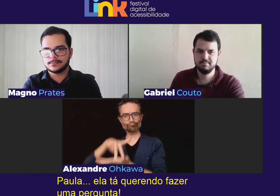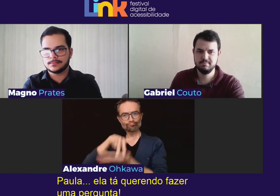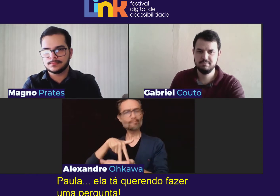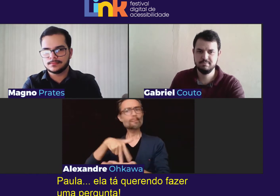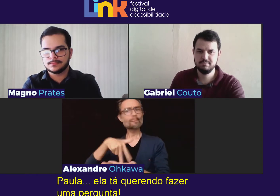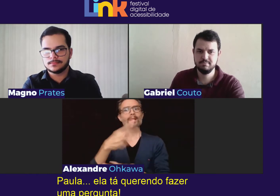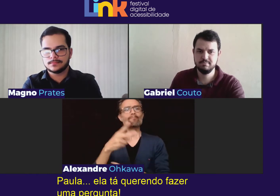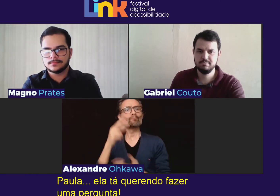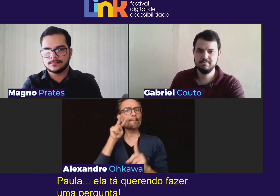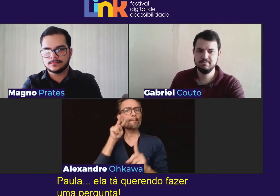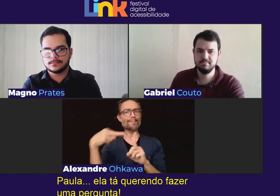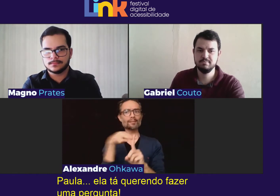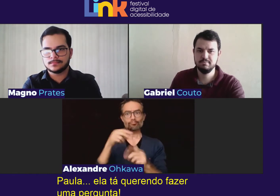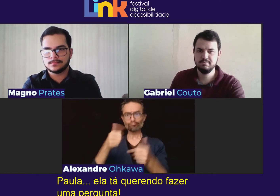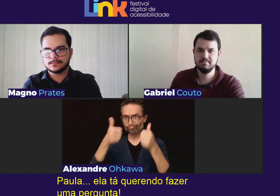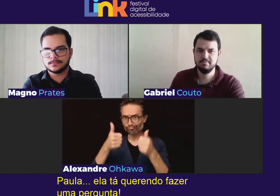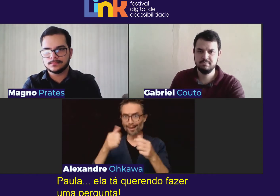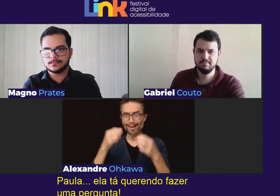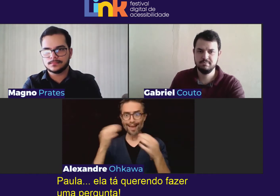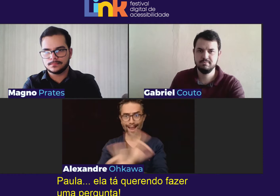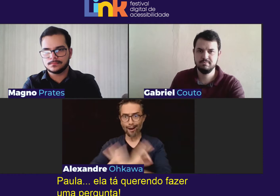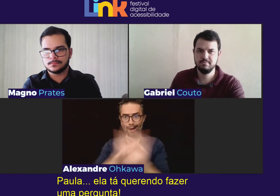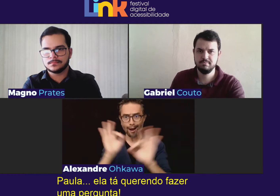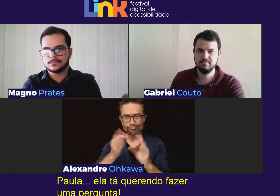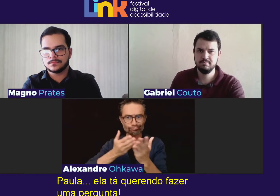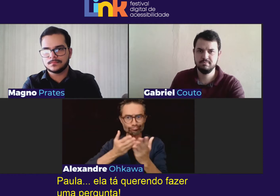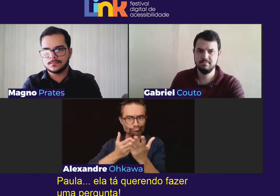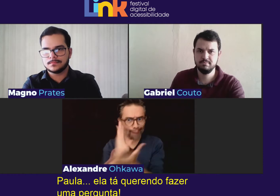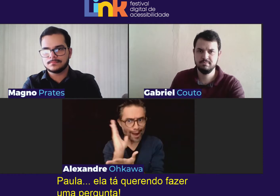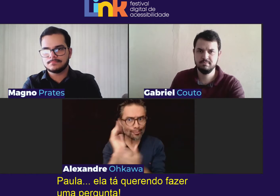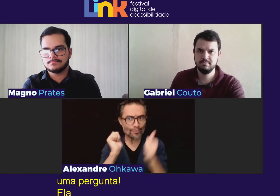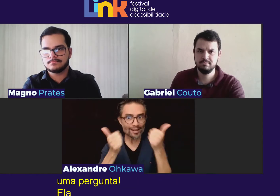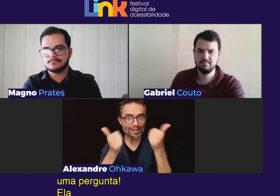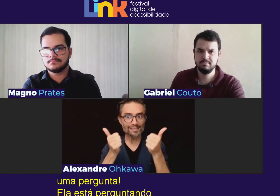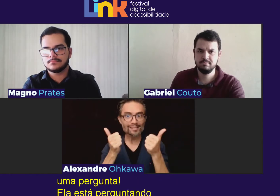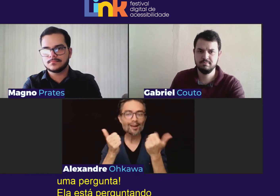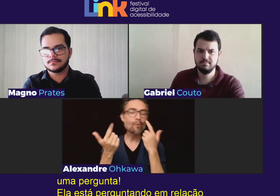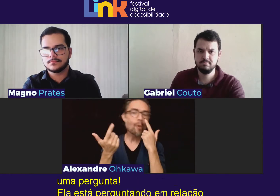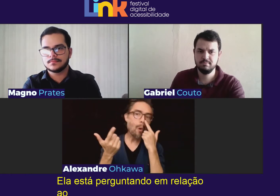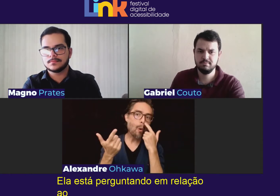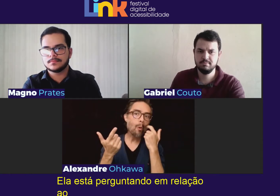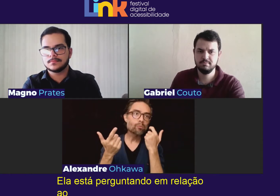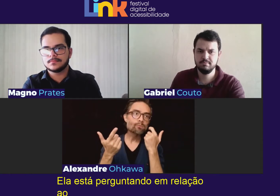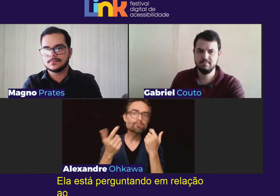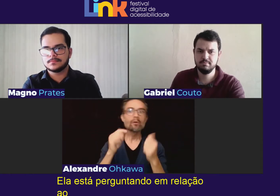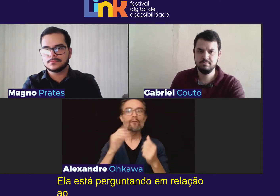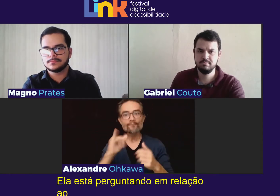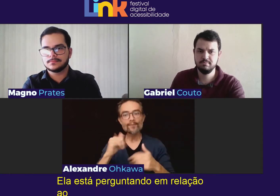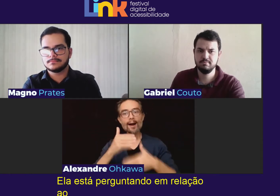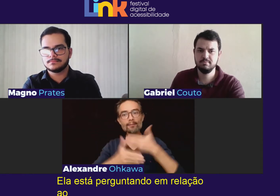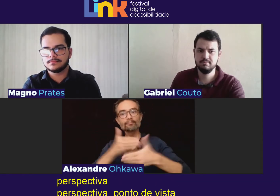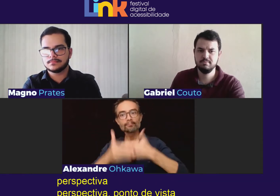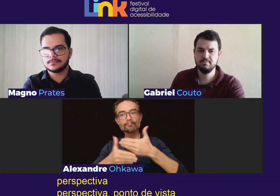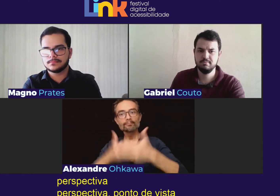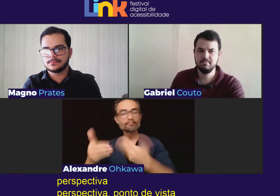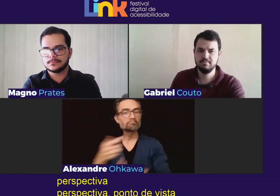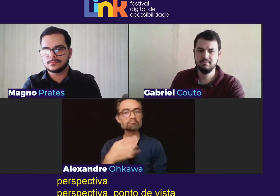Então, ela está perguntando em relação ao posicionamento, à perspectiva, ao ponto de vista. Então, como